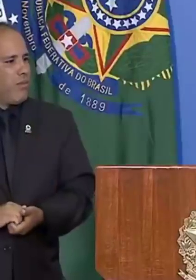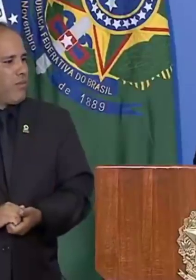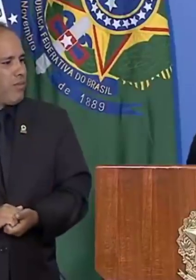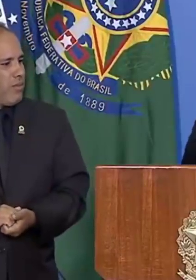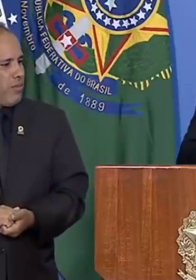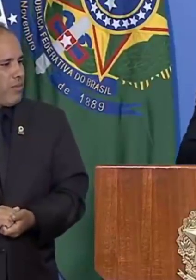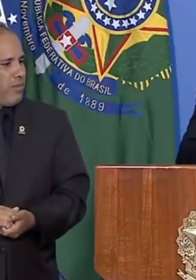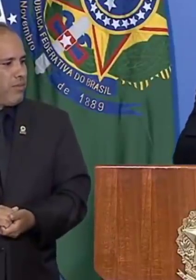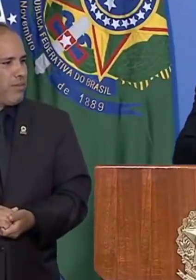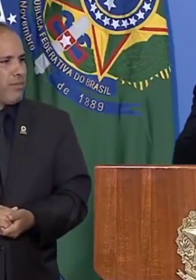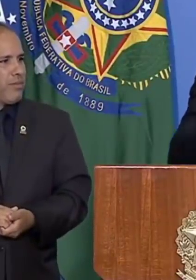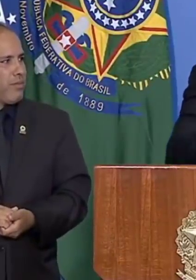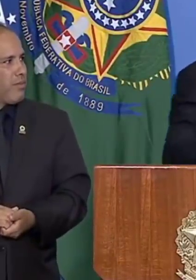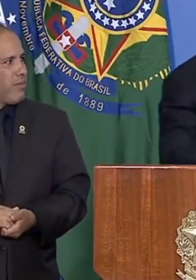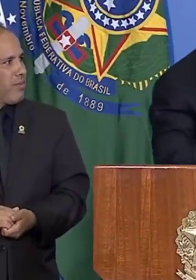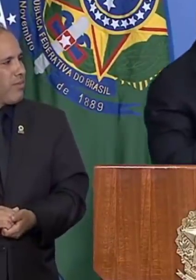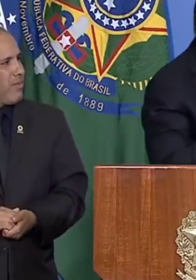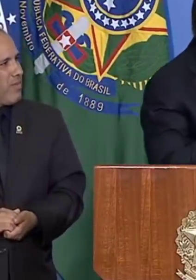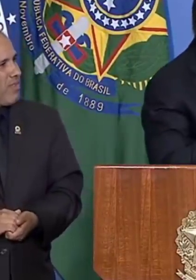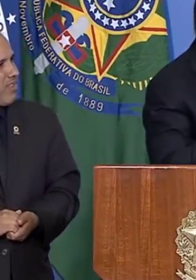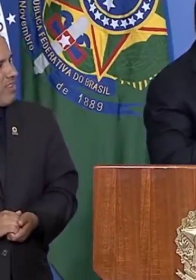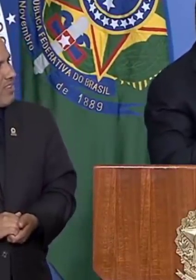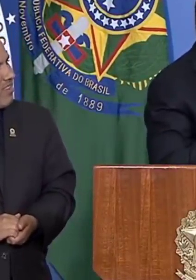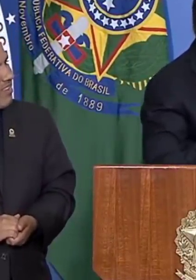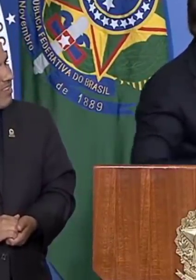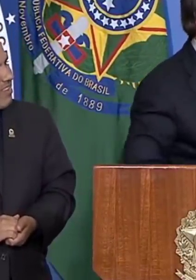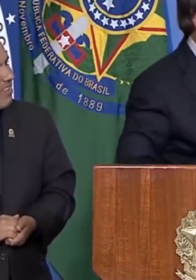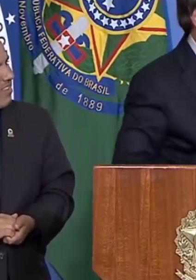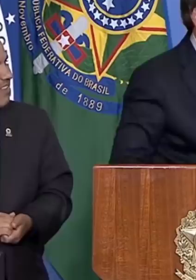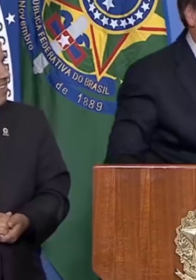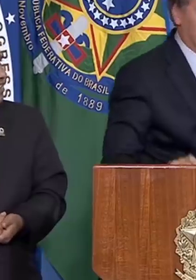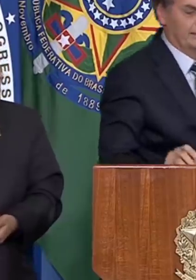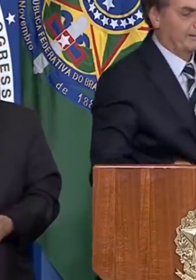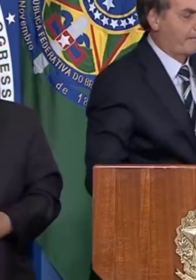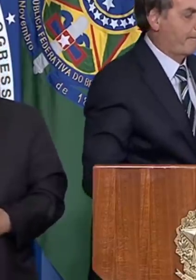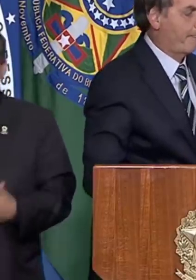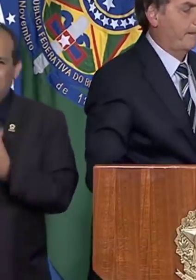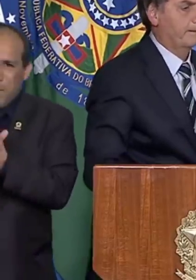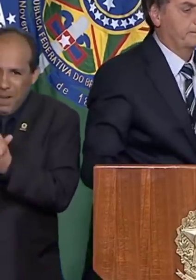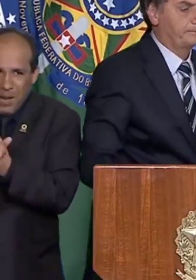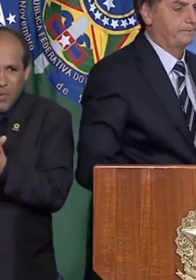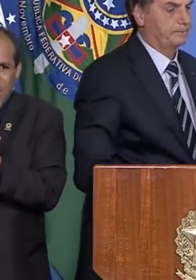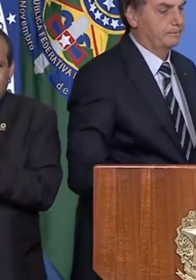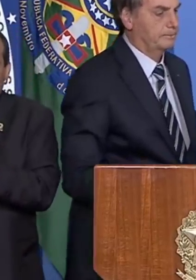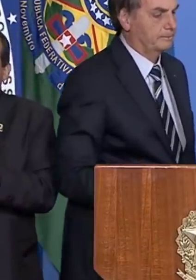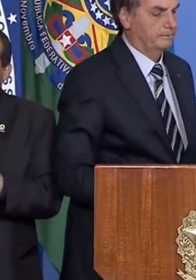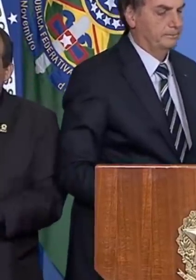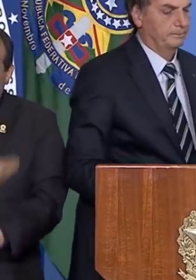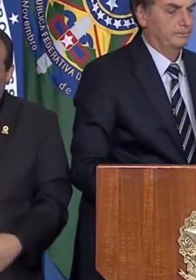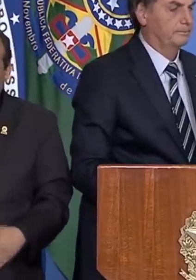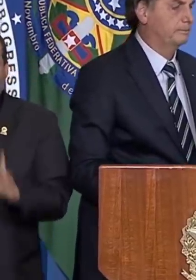Parabéns. Quer falar alguma coisa? Tá franqueada a palavra aqui. Eu quero parabenizar o governo